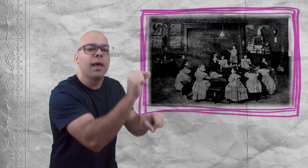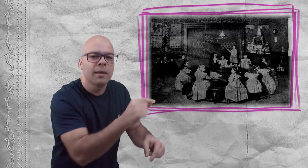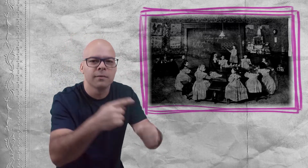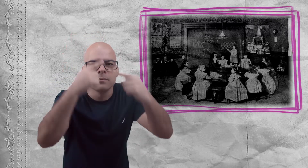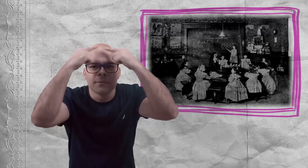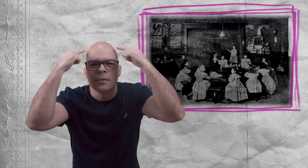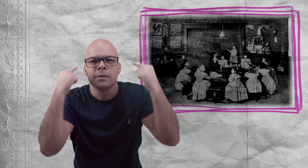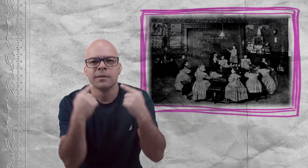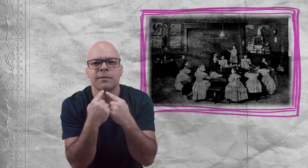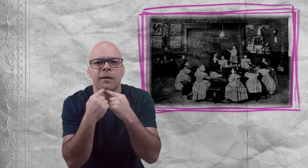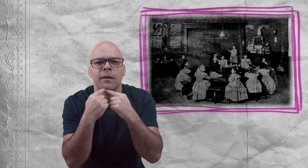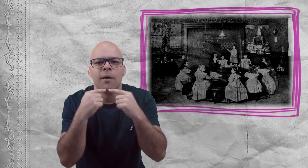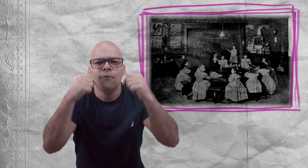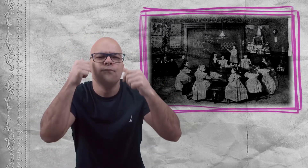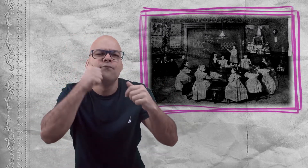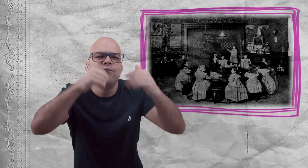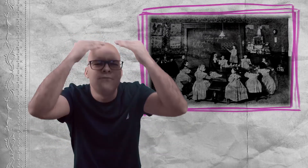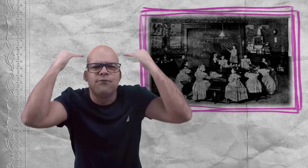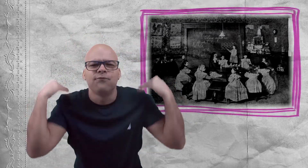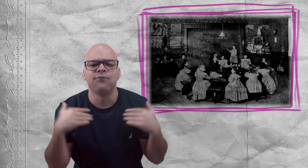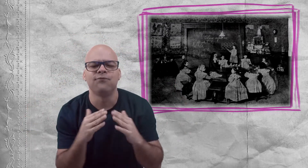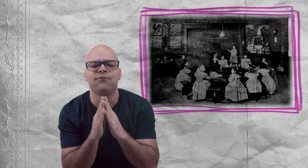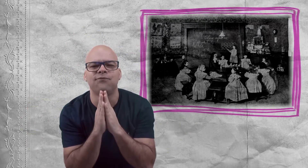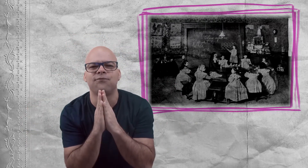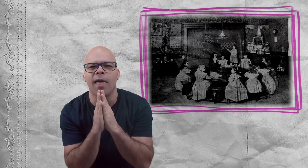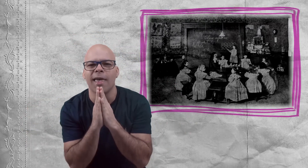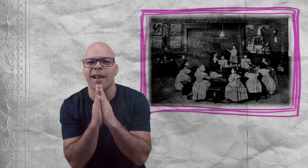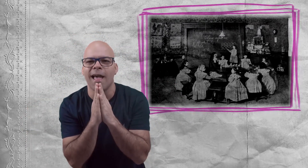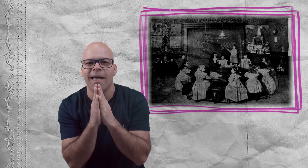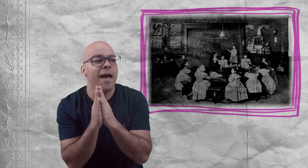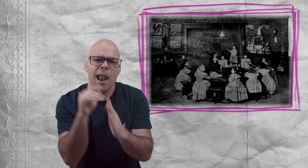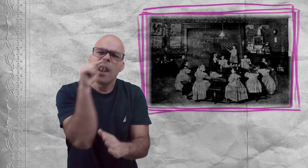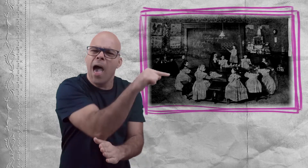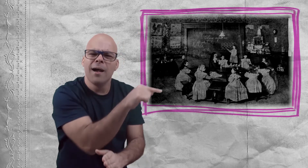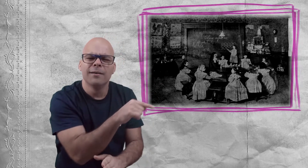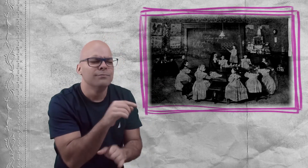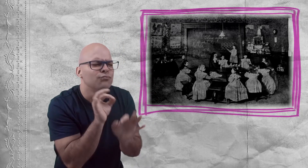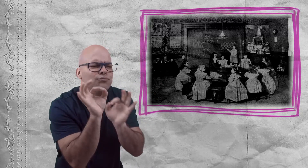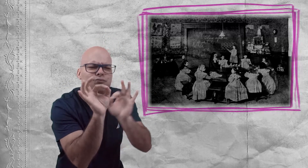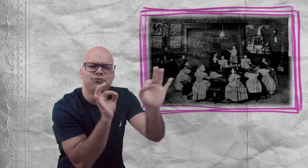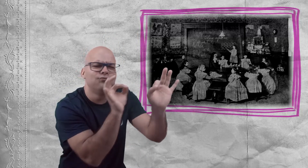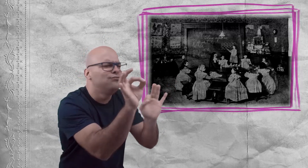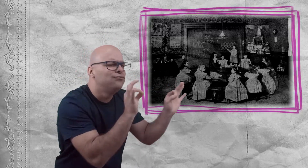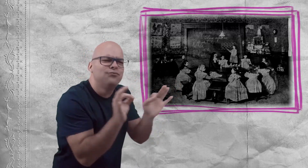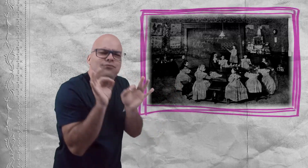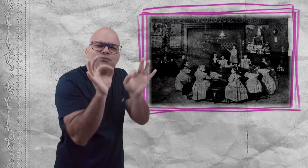de tudo na escola eram as freiras. Lá era tudo muito organizado.